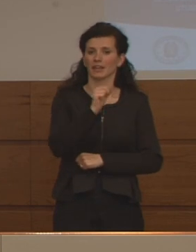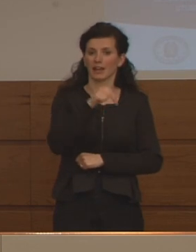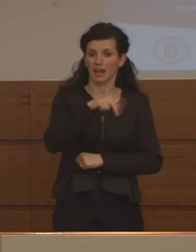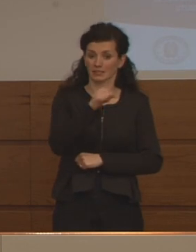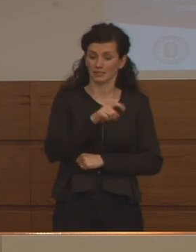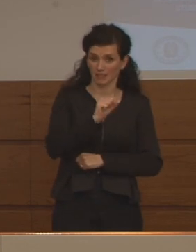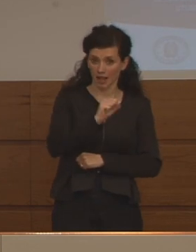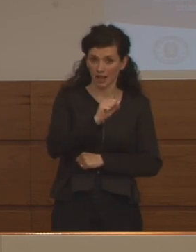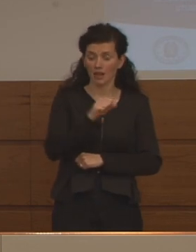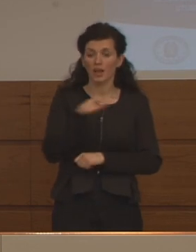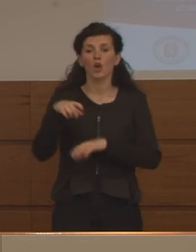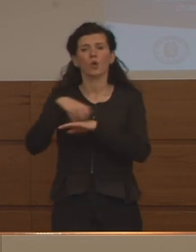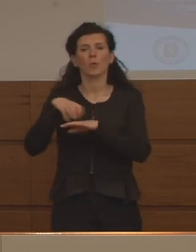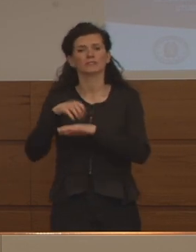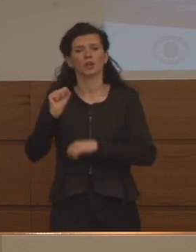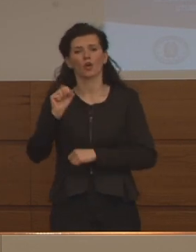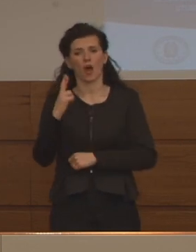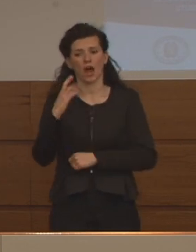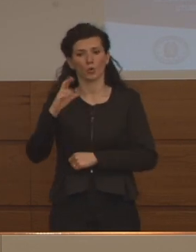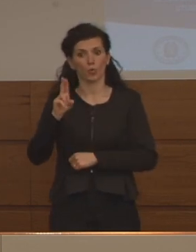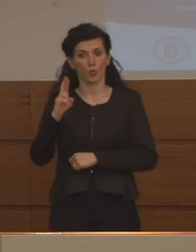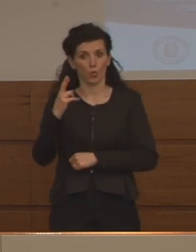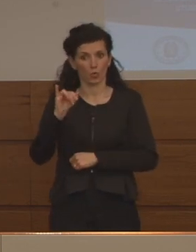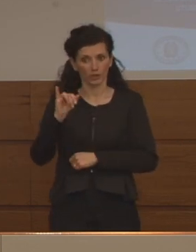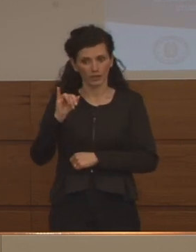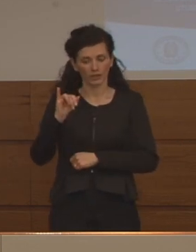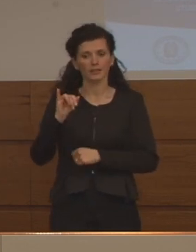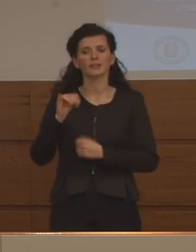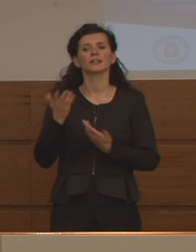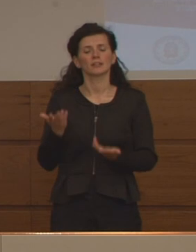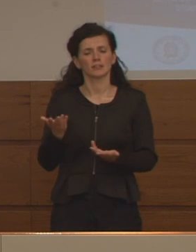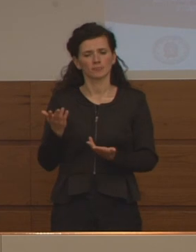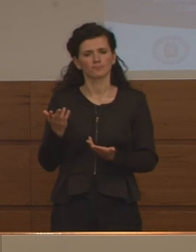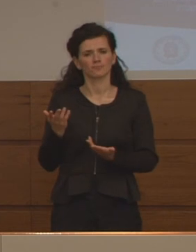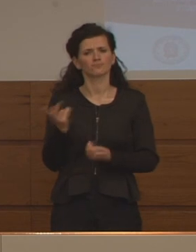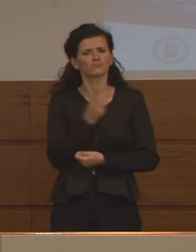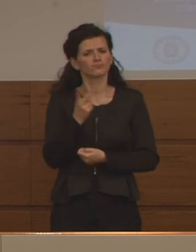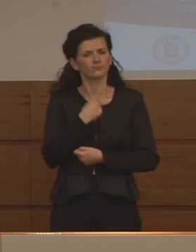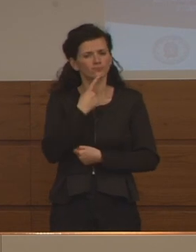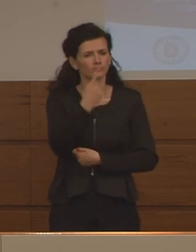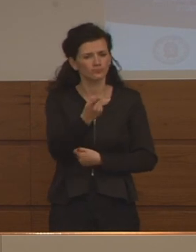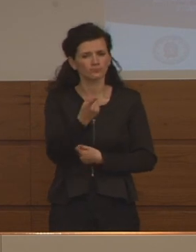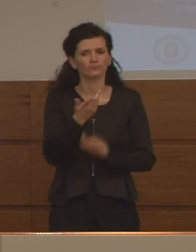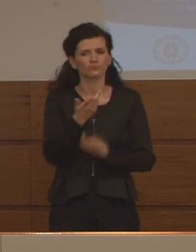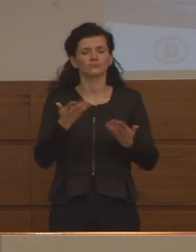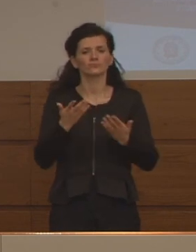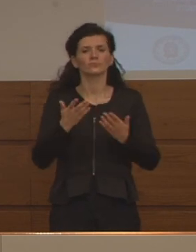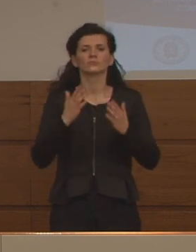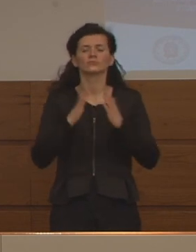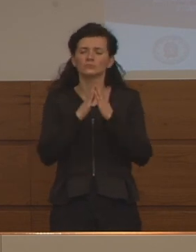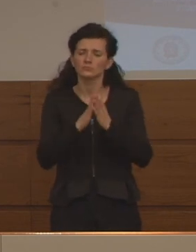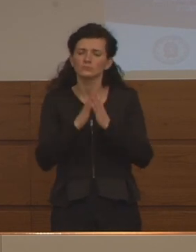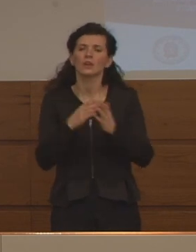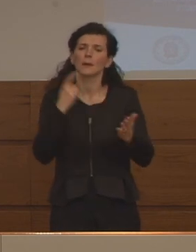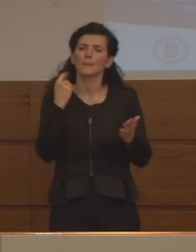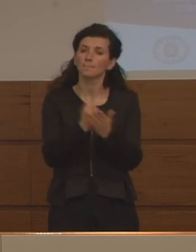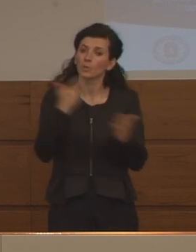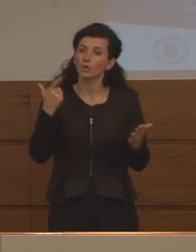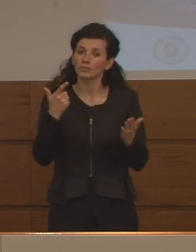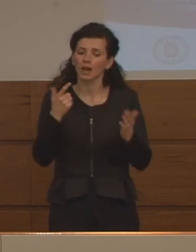commissario arcuri richiamando tutti a l'importanza di rispettare